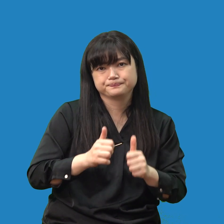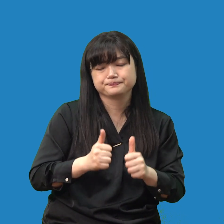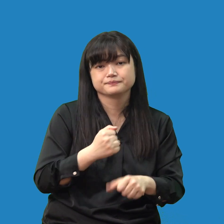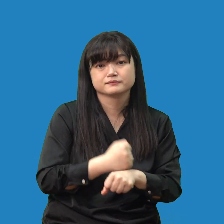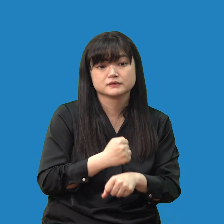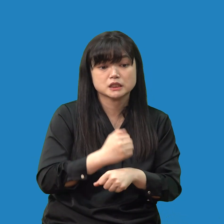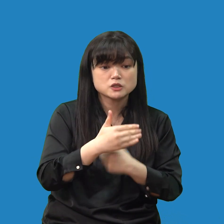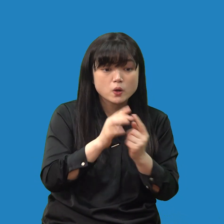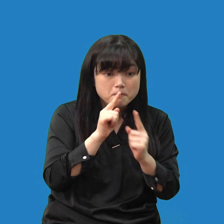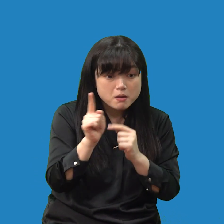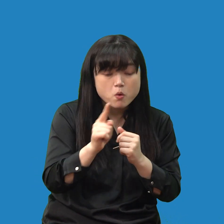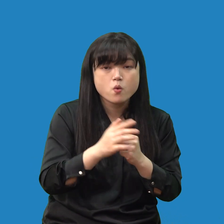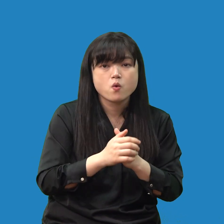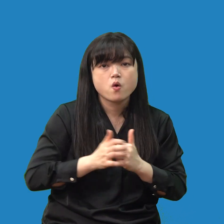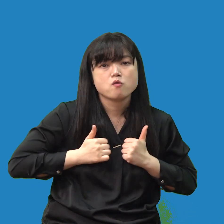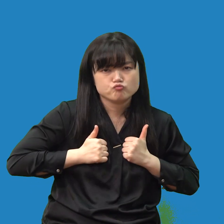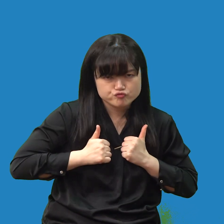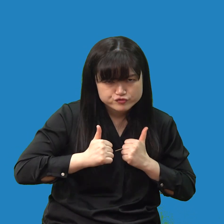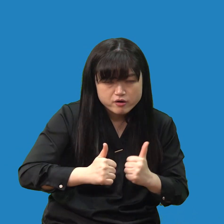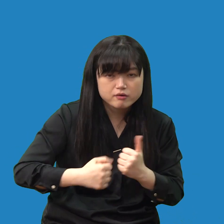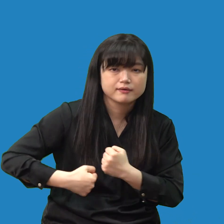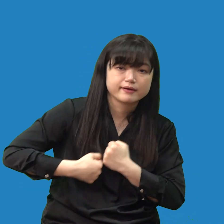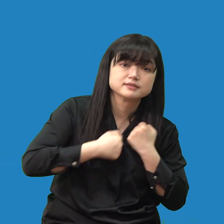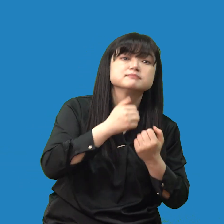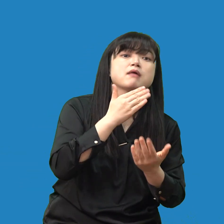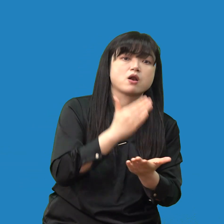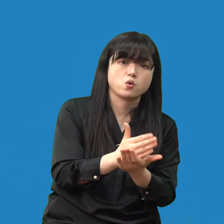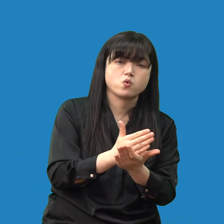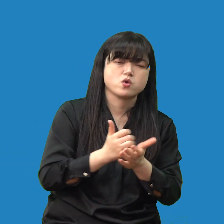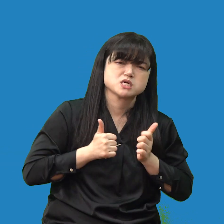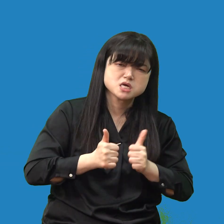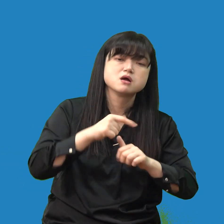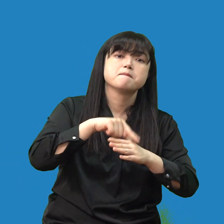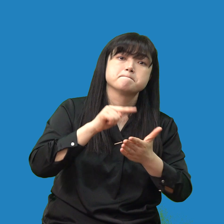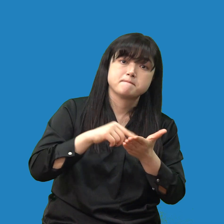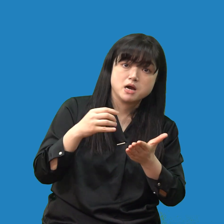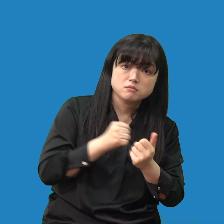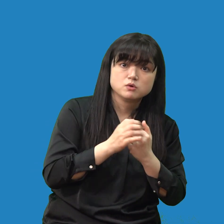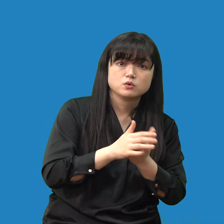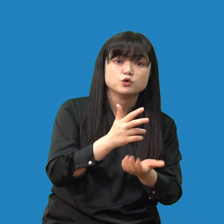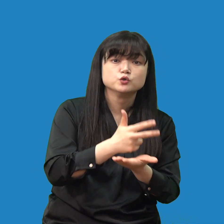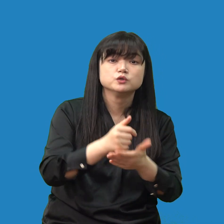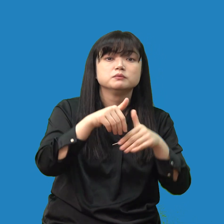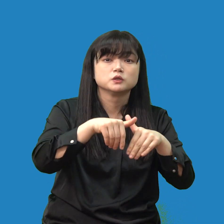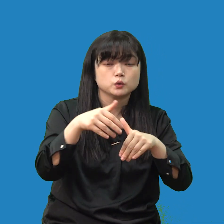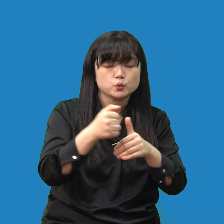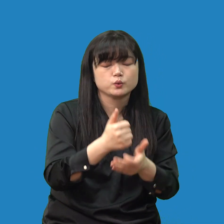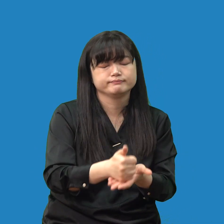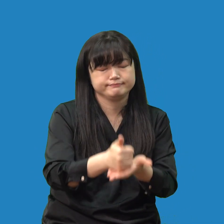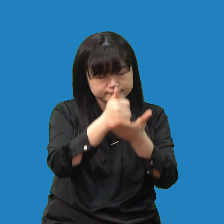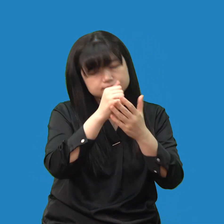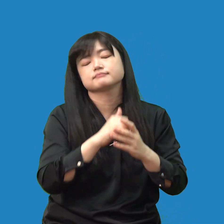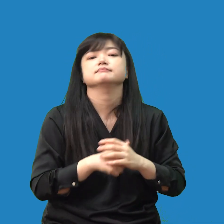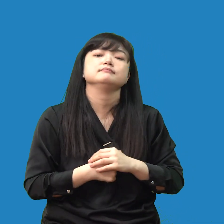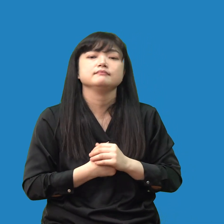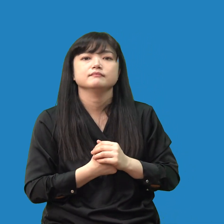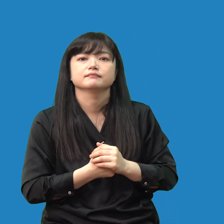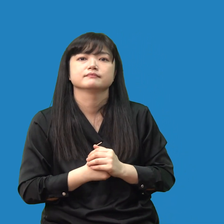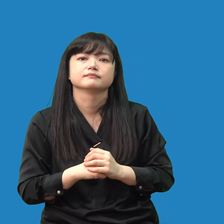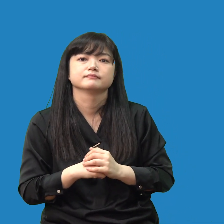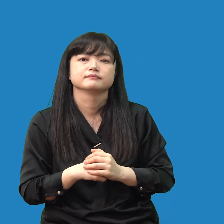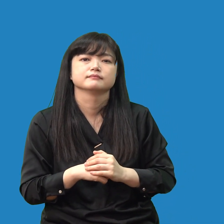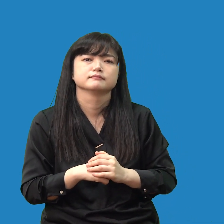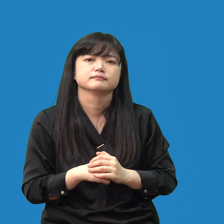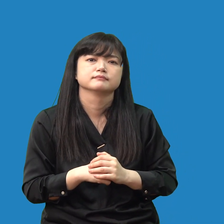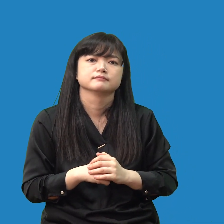오늘 성경이 말합니다. 부지런하여 게으르지 말고 열심을 품고 주님의 종으로 섬기라.